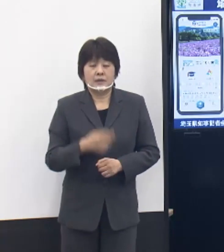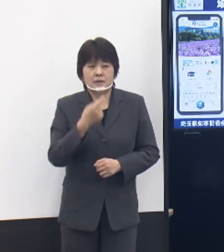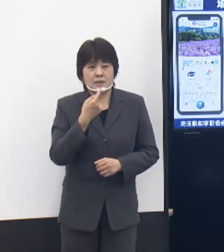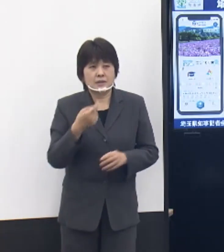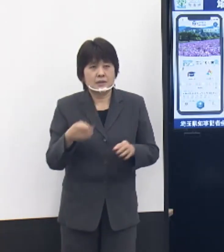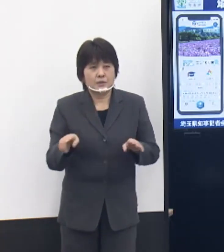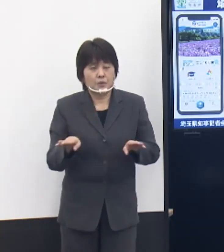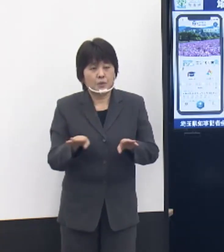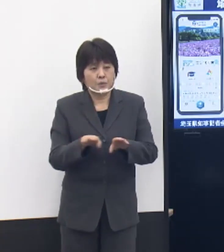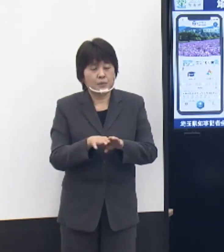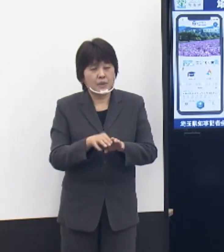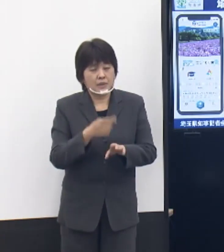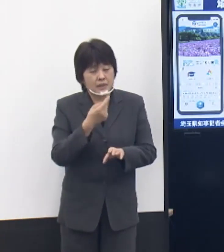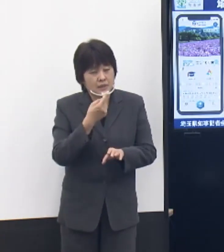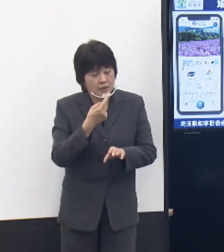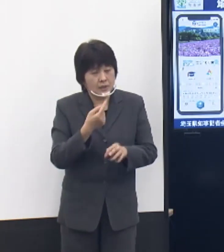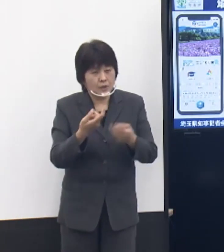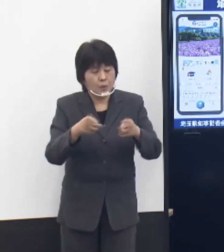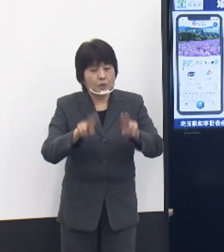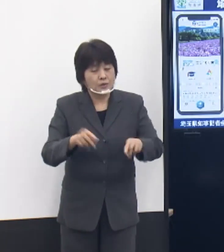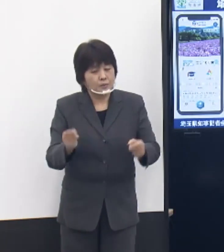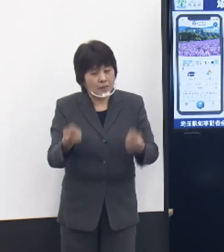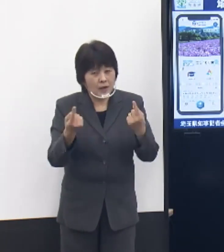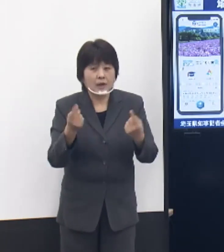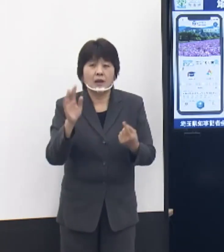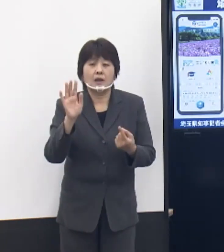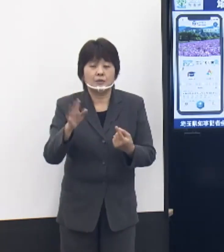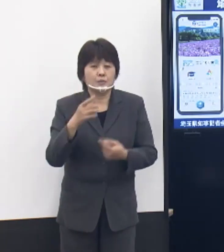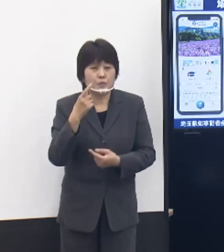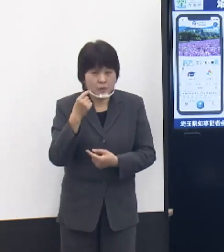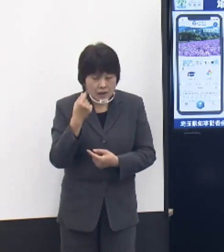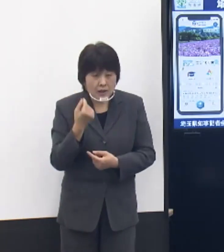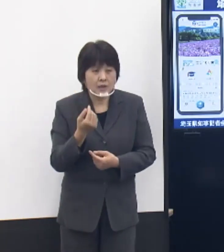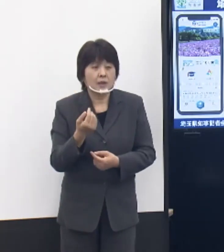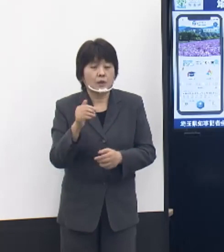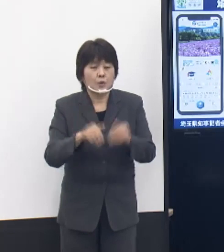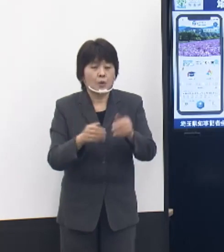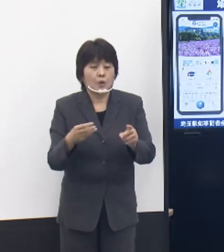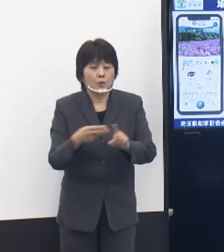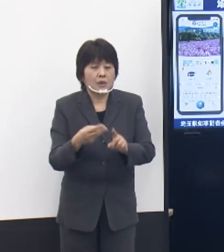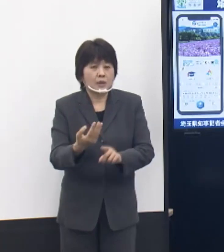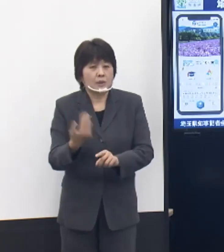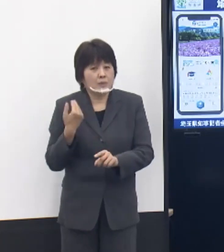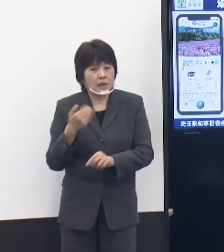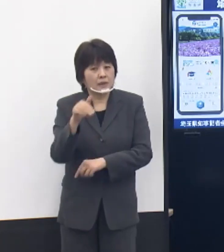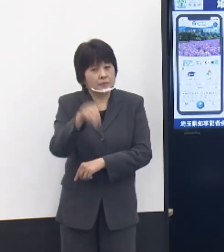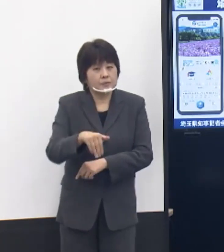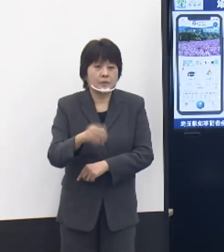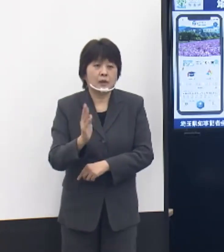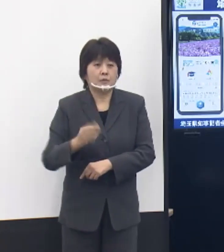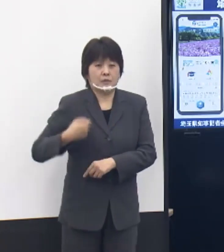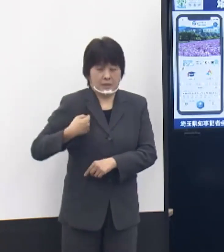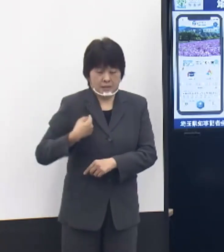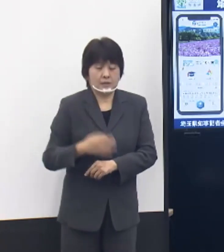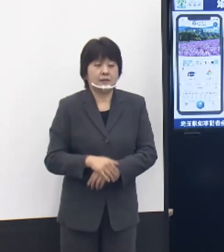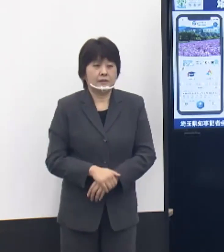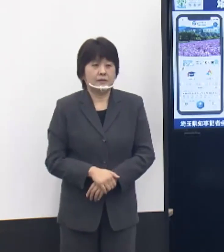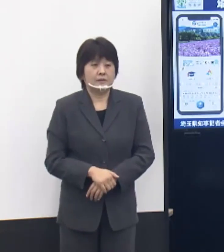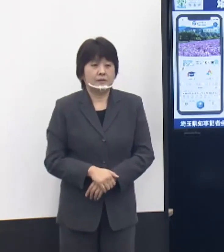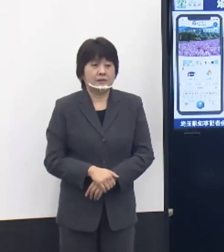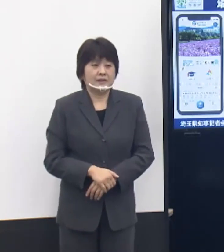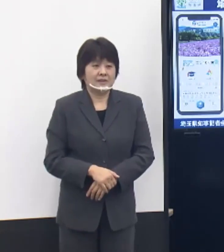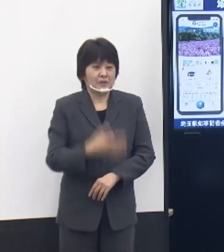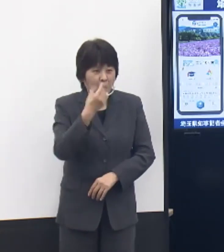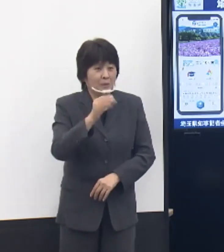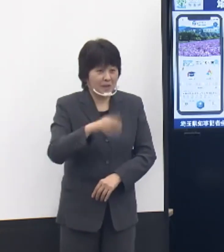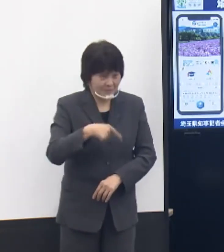曜日もいくつか行事があるんで、もしかすると期日前かなと思ってますけど、関心あり